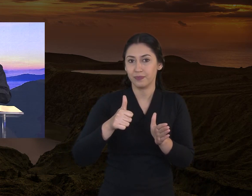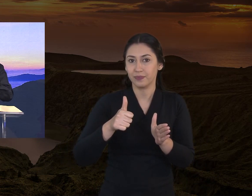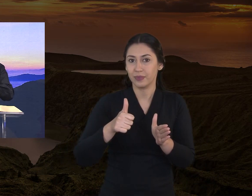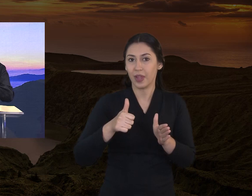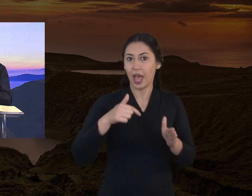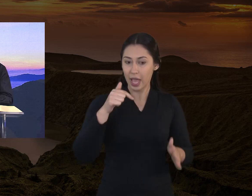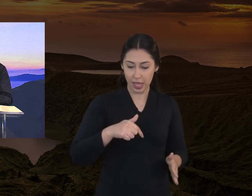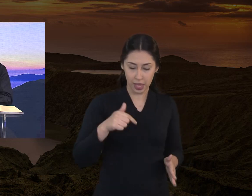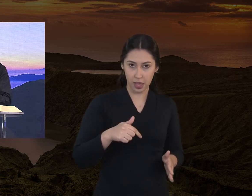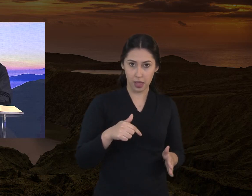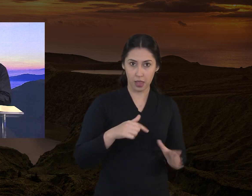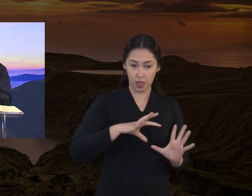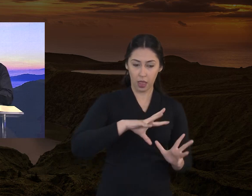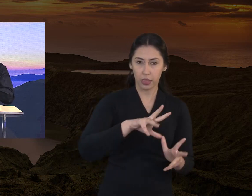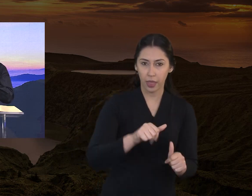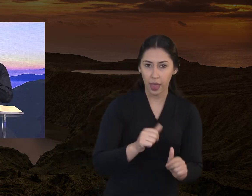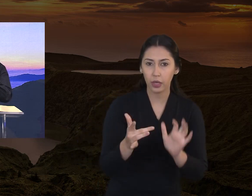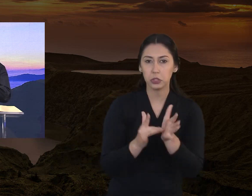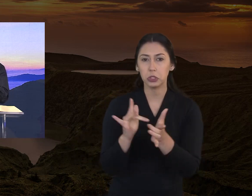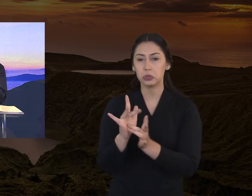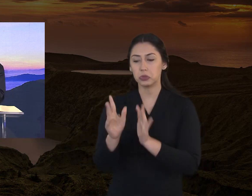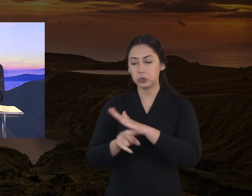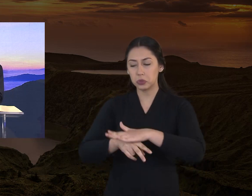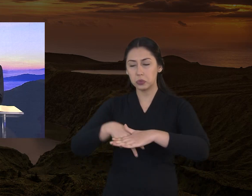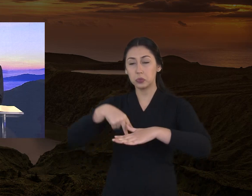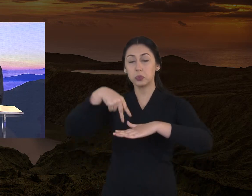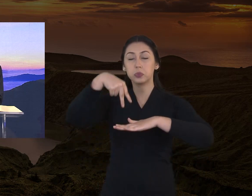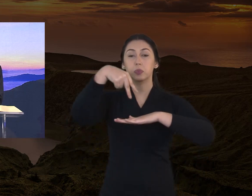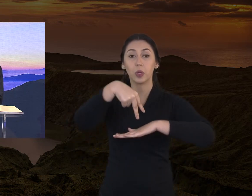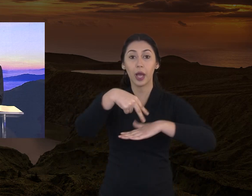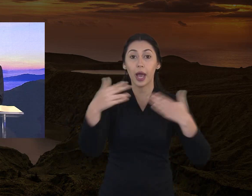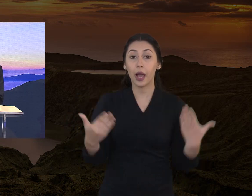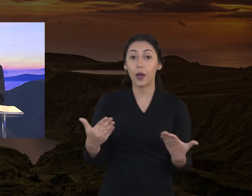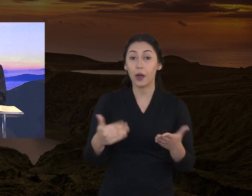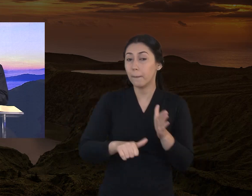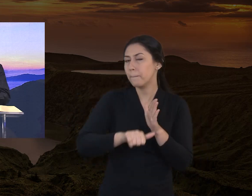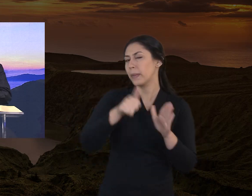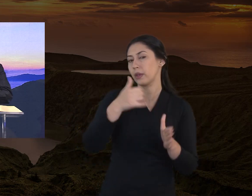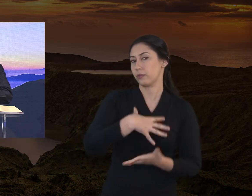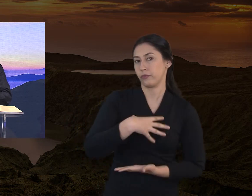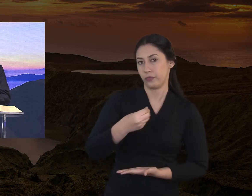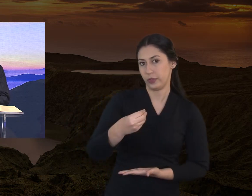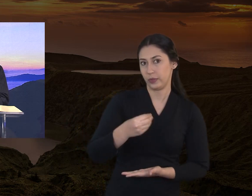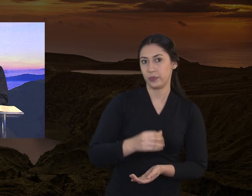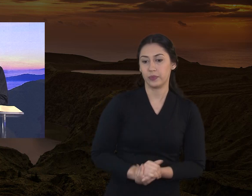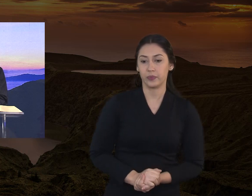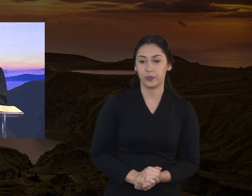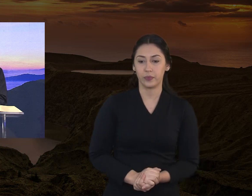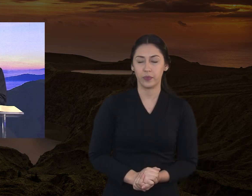tempo, na ressurreição, ele se tornou o filho primogênito de Deus e ele foi